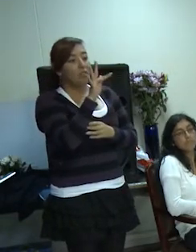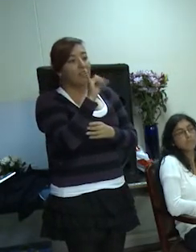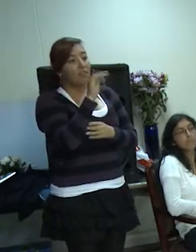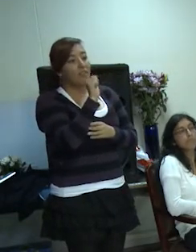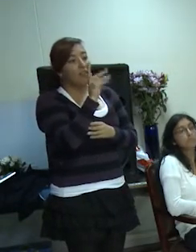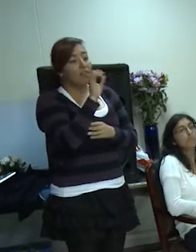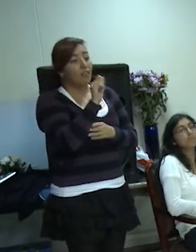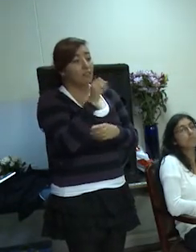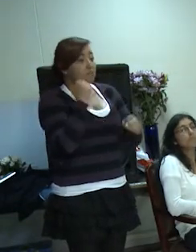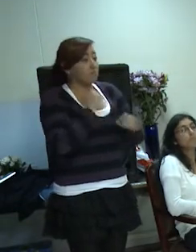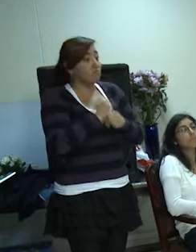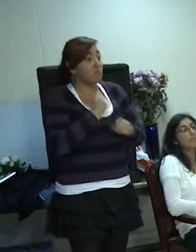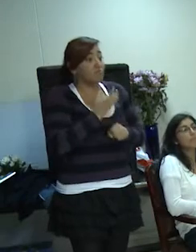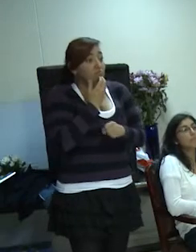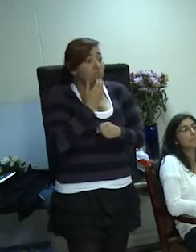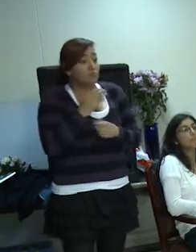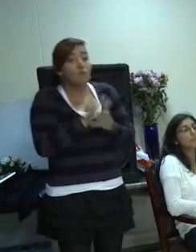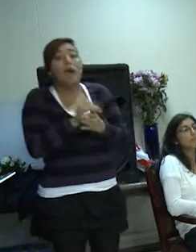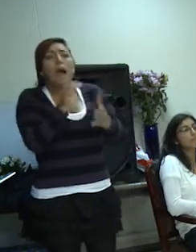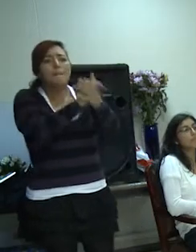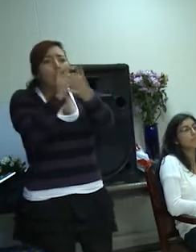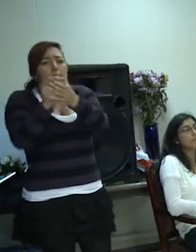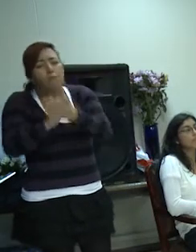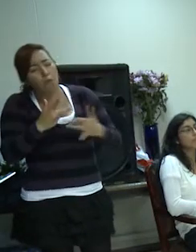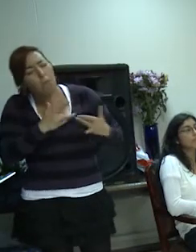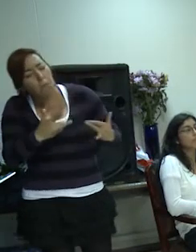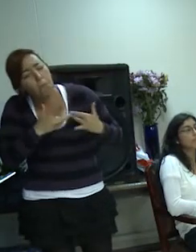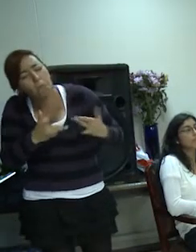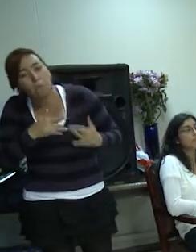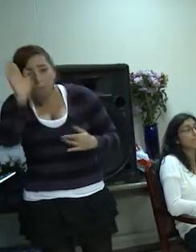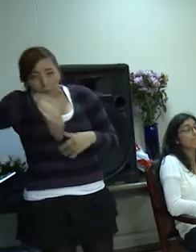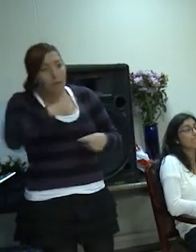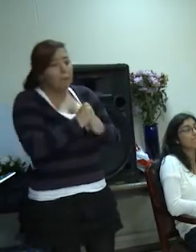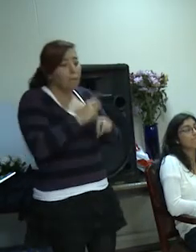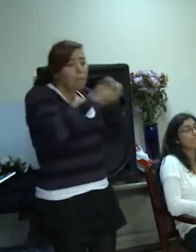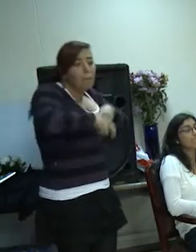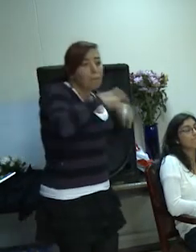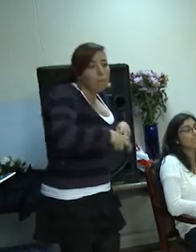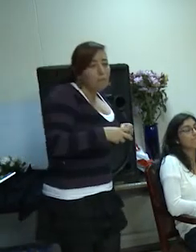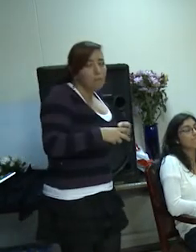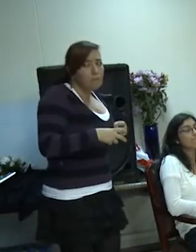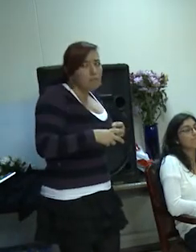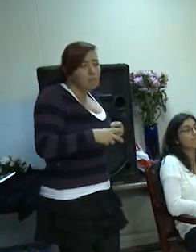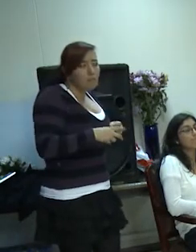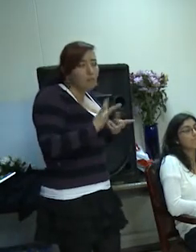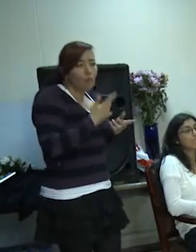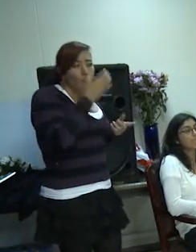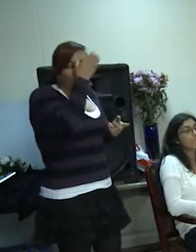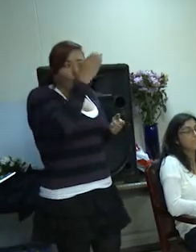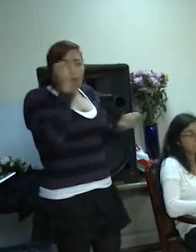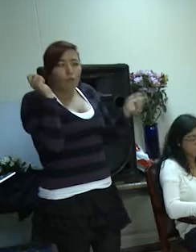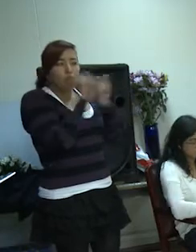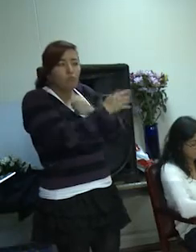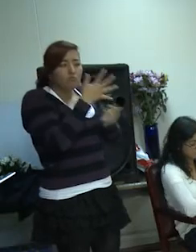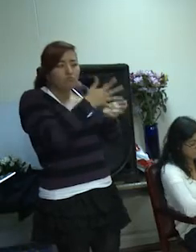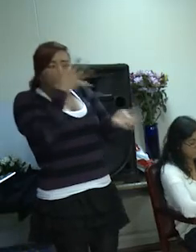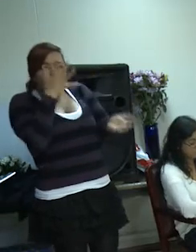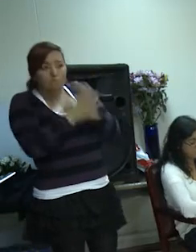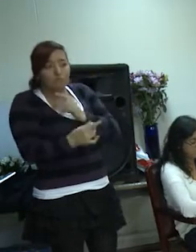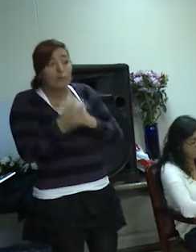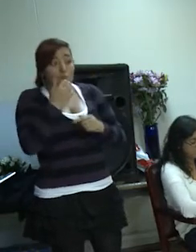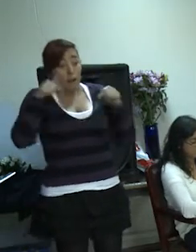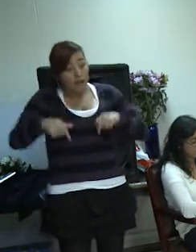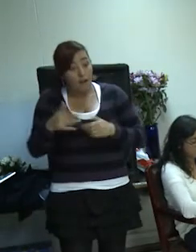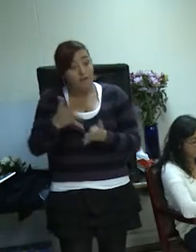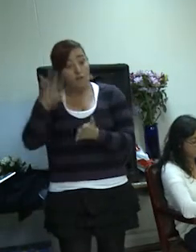iban a donde había que sembrar por amistad y solidaridad. Entonces, ¿cómo cambiar ese concepto de riqueza y de pobreza?